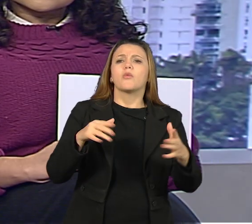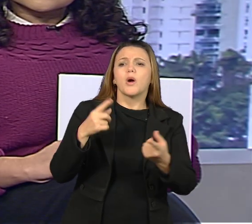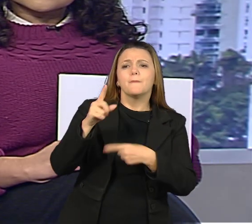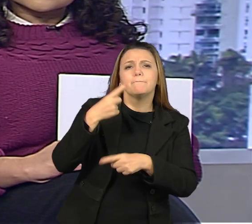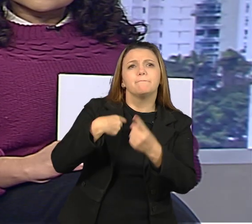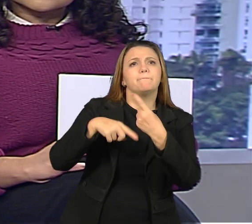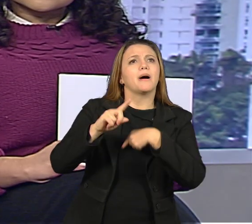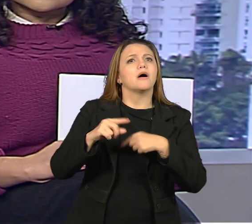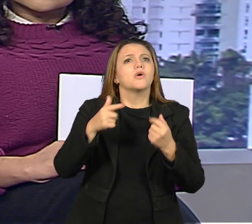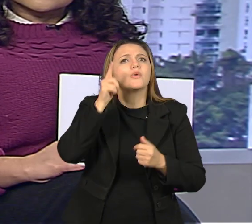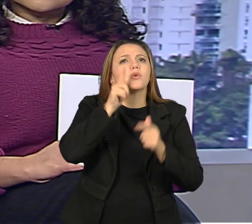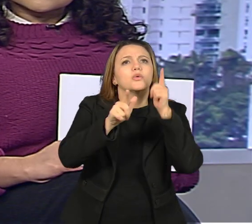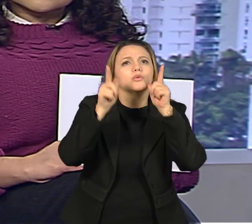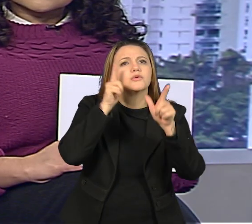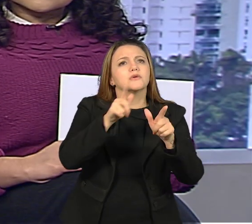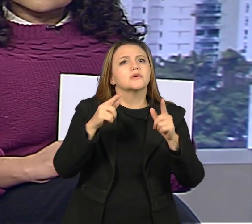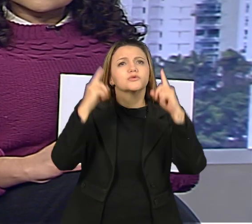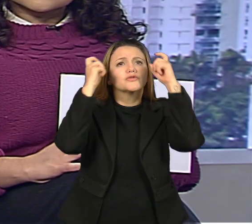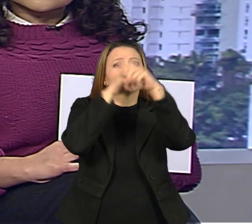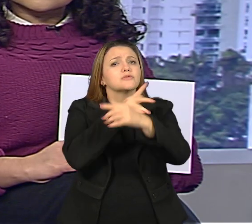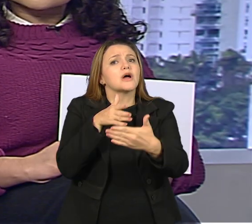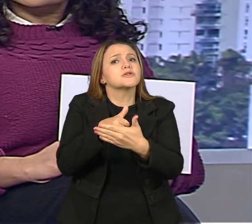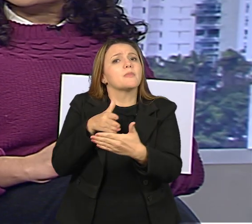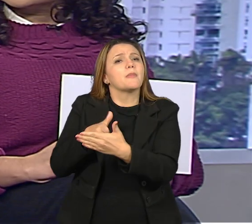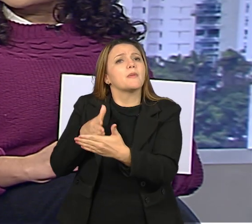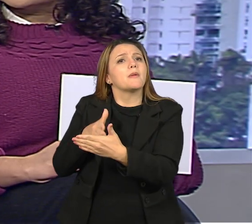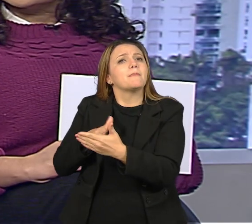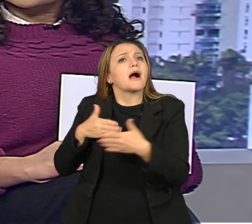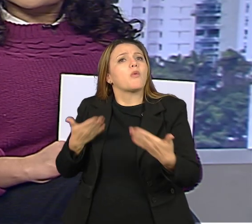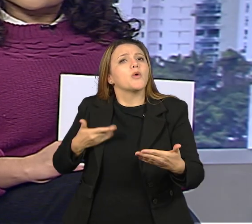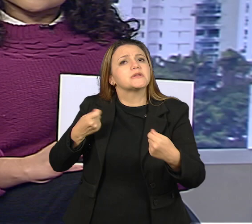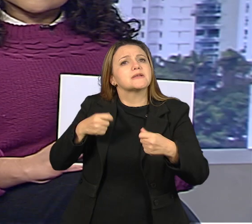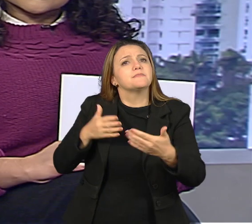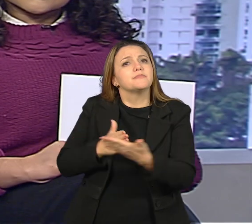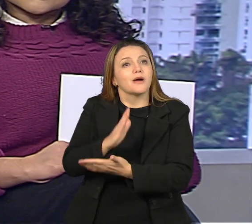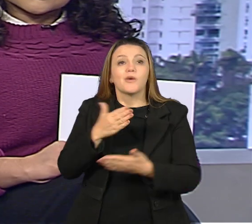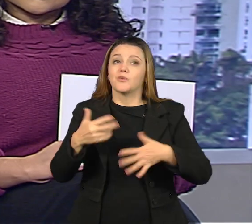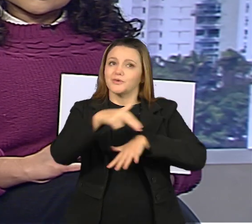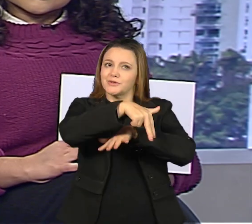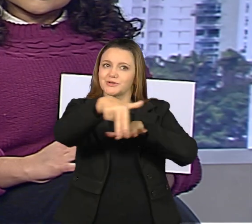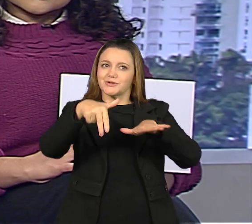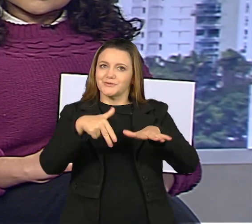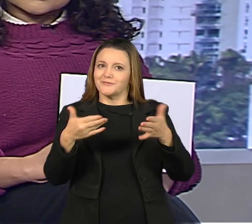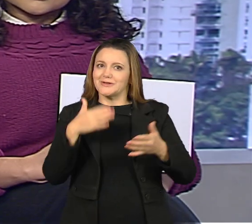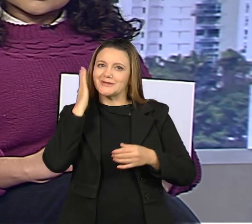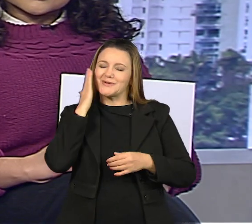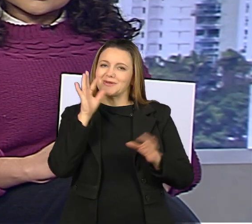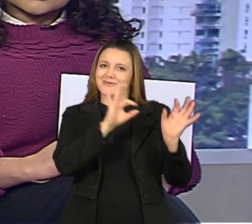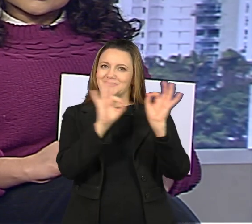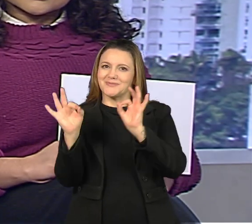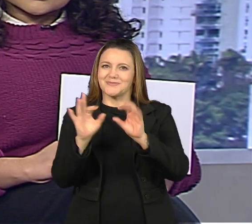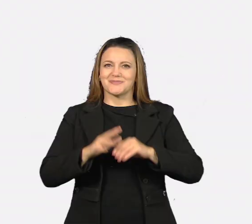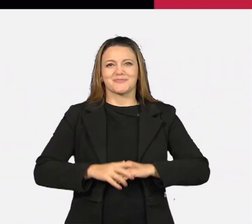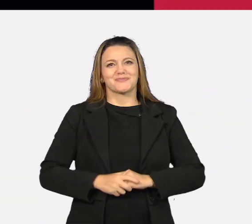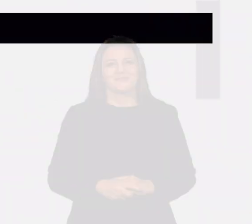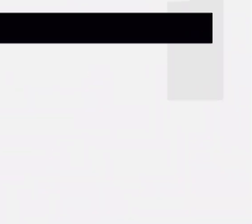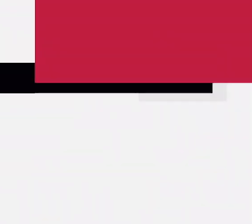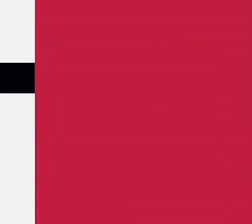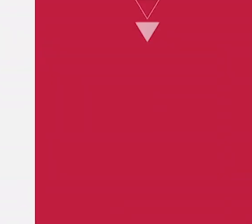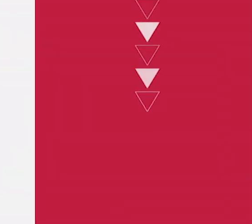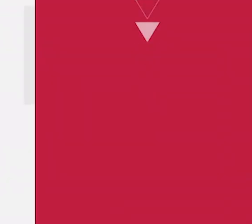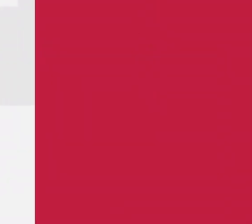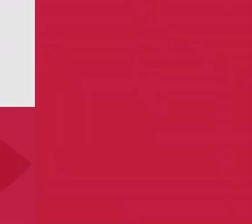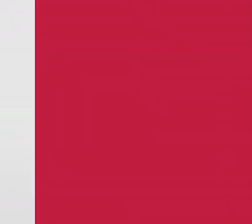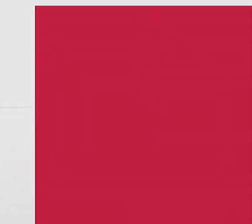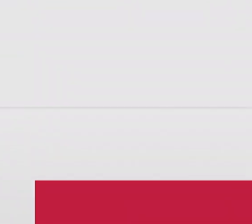avanços conseguidos e as dificuldades ainda a serem superadas? É isso que você vai saber no Diversidade de hoje. Fique com a gente.